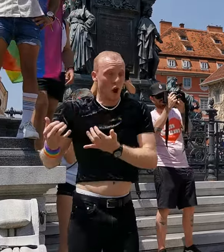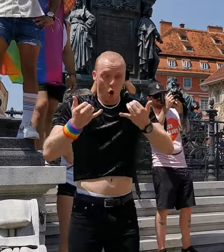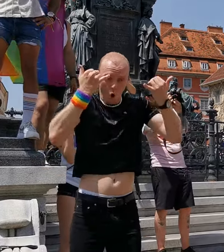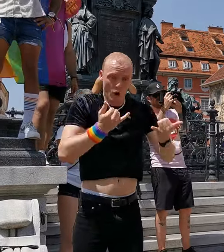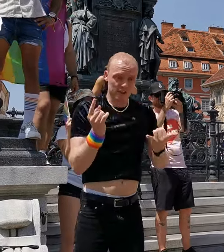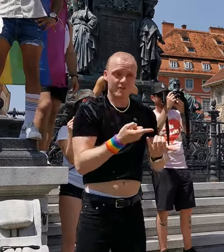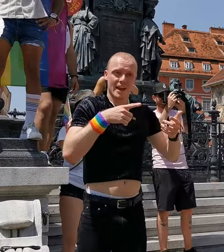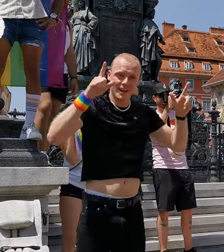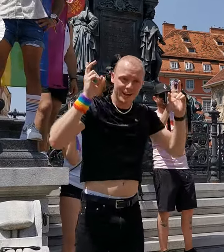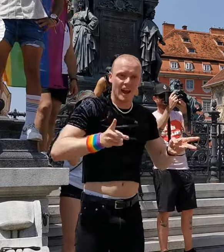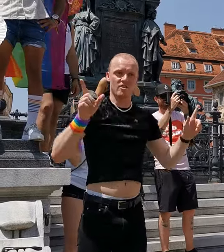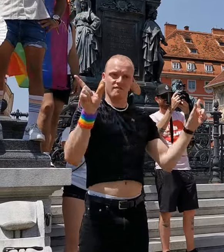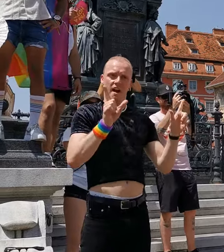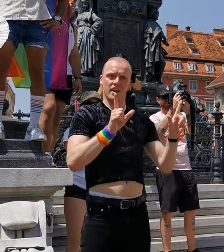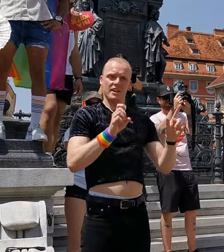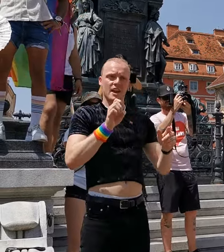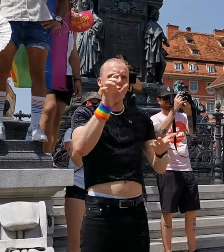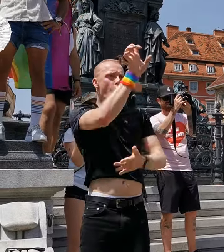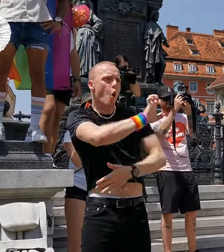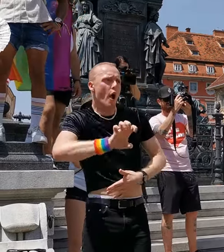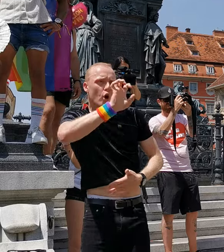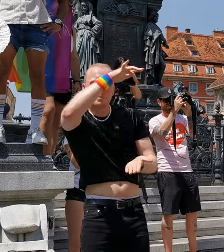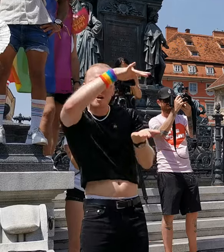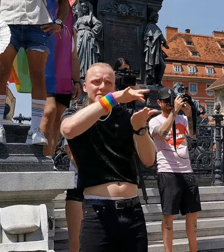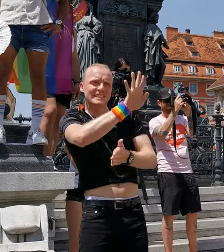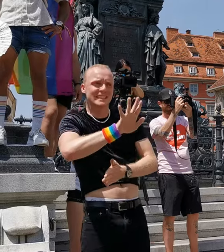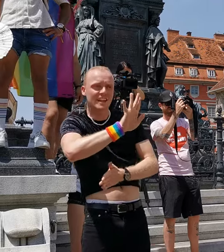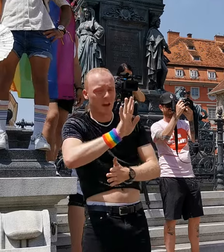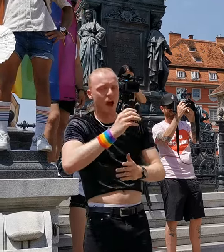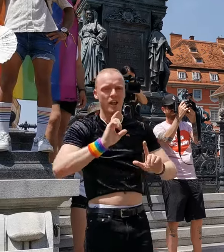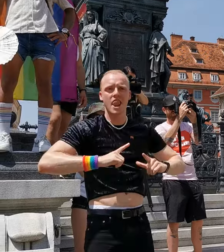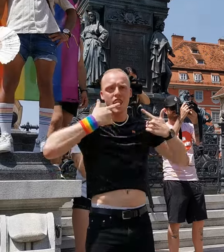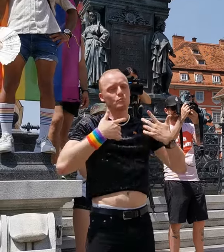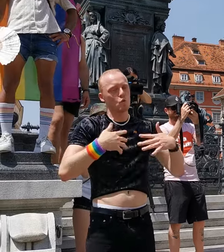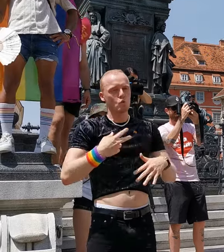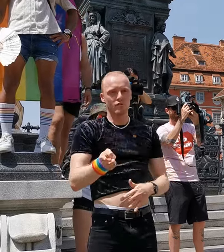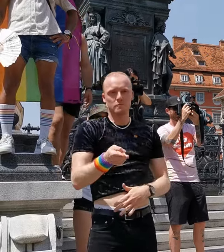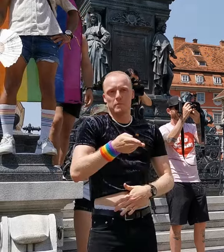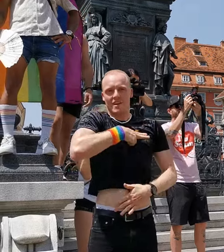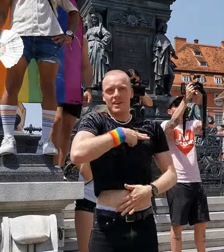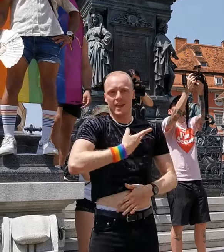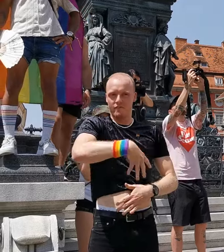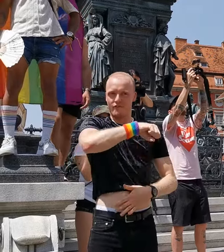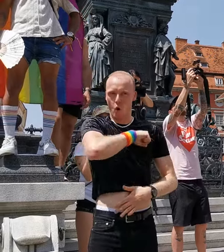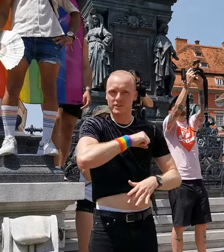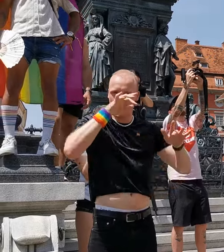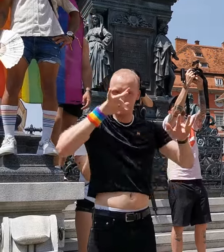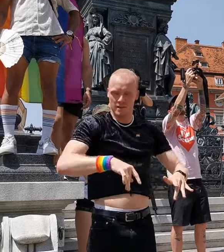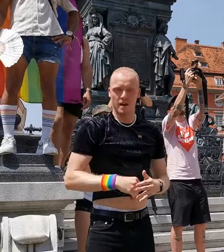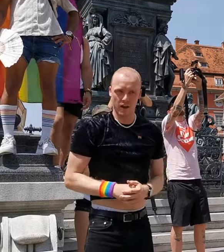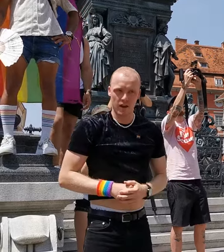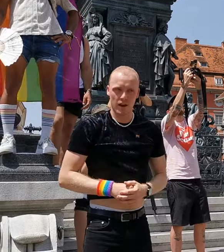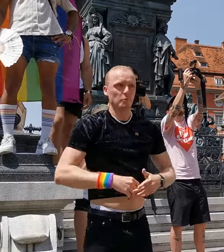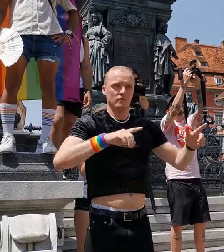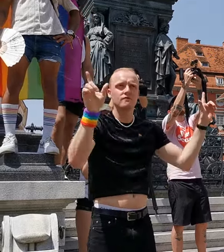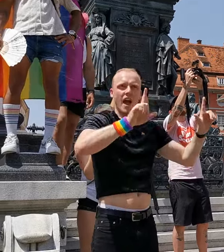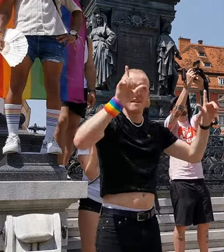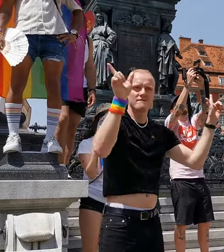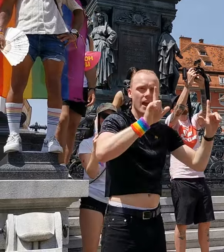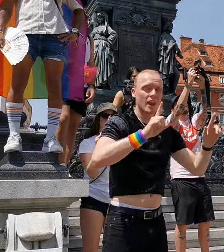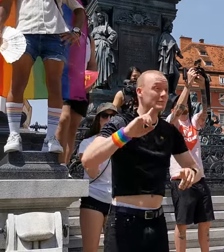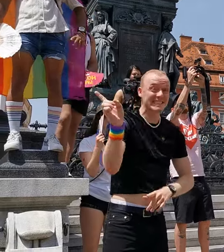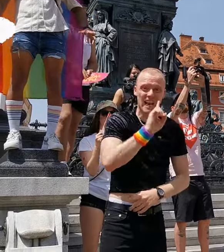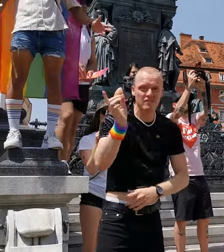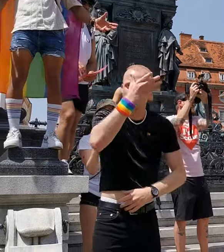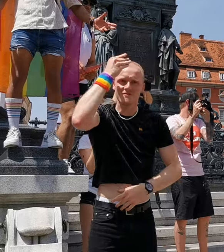feiern können, weil wir in Mitteleuropa ein relativ privilegiertes Leben führen können. Bei all dem Feiern wollen wir aber nicht vergessen, the